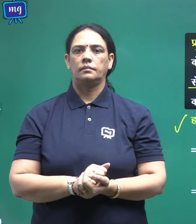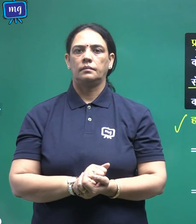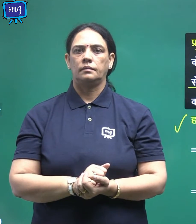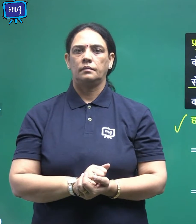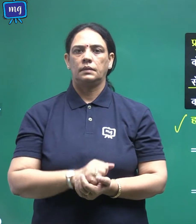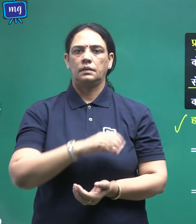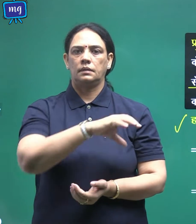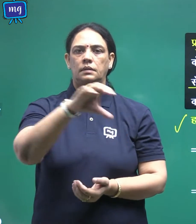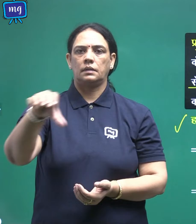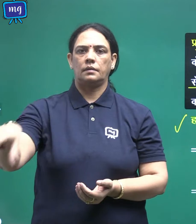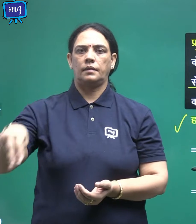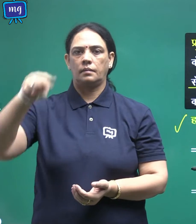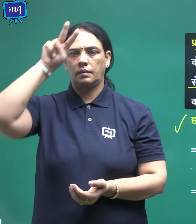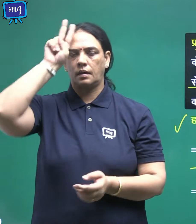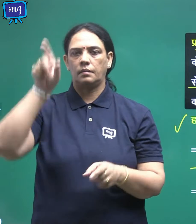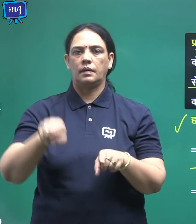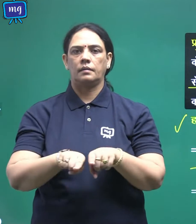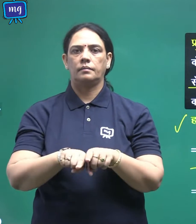क्षेत्रफल बराबर